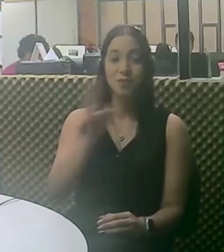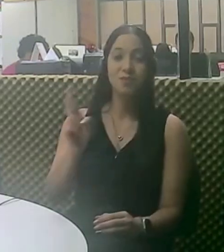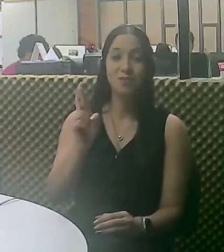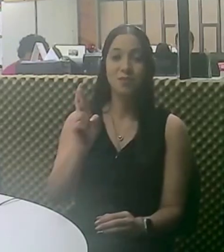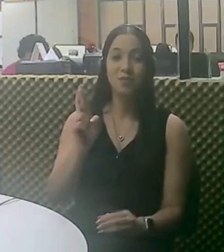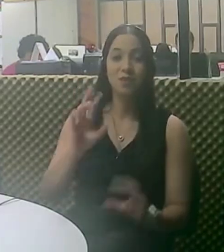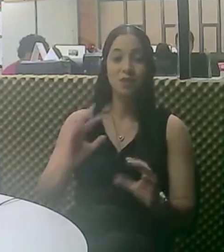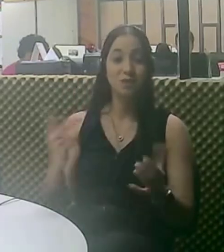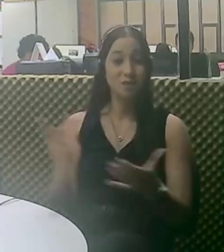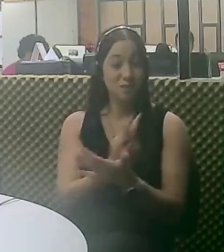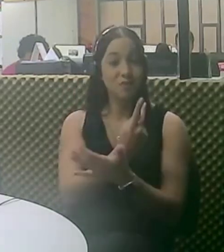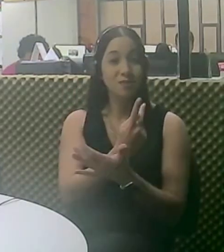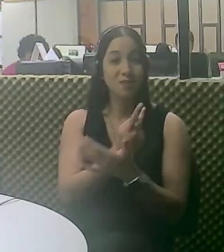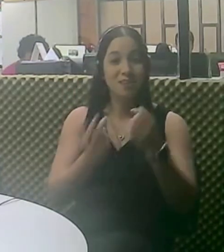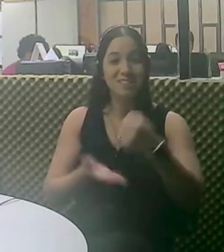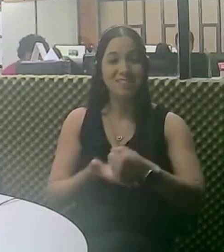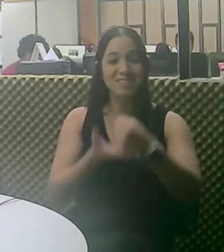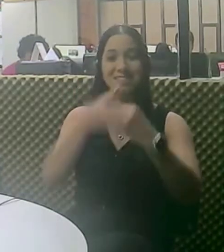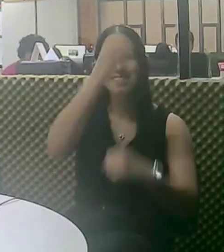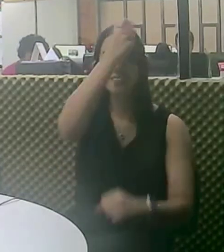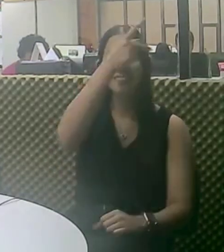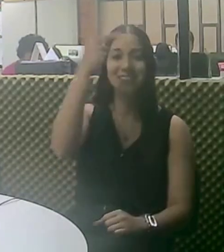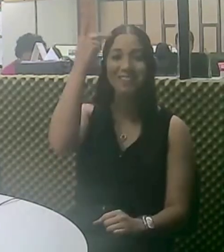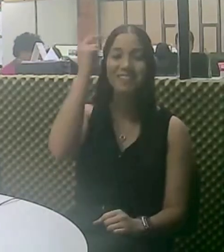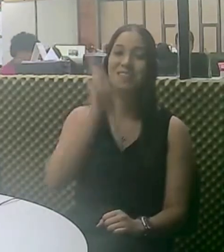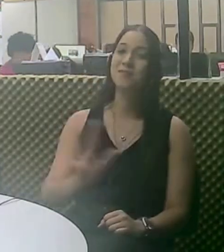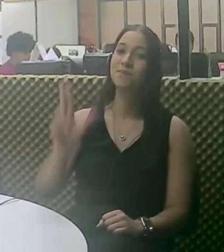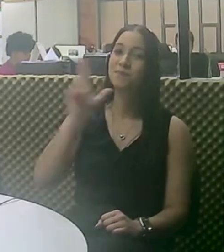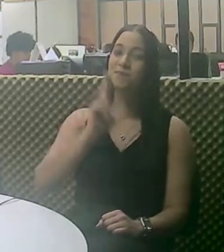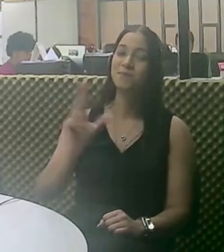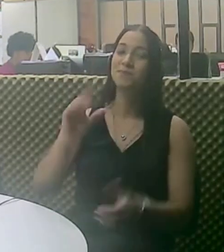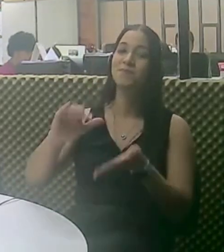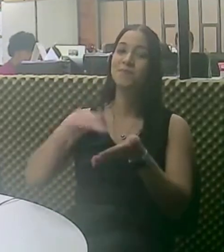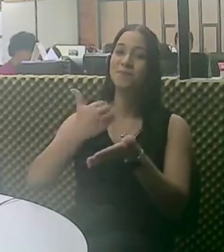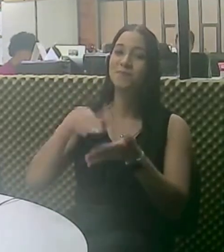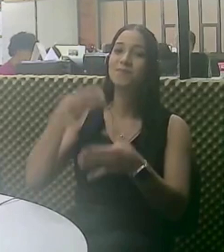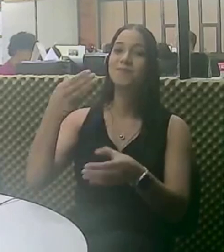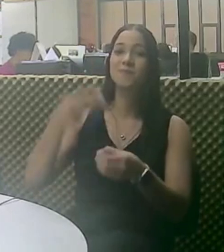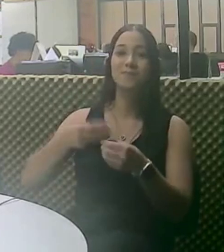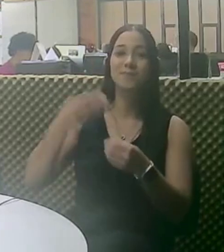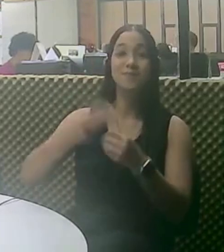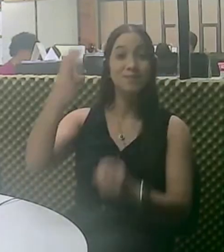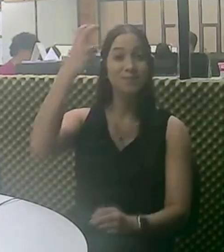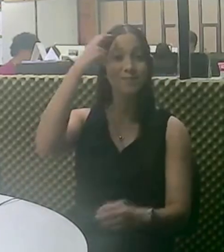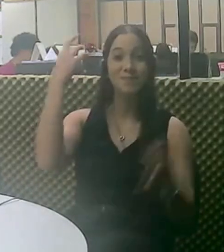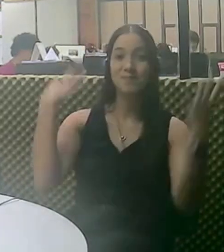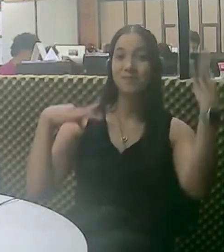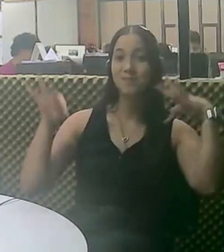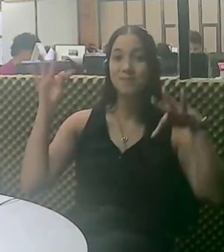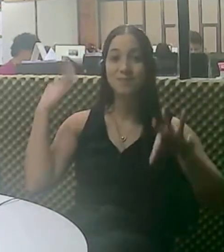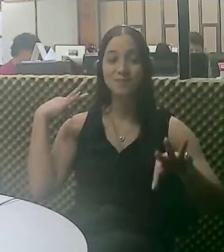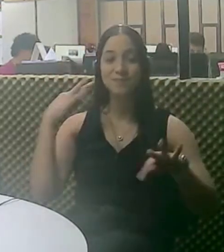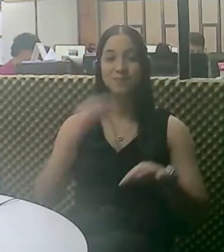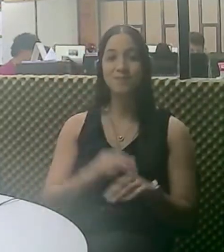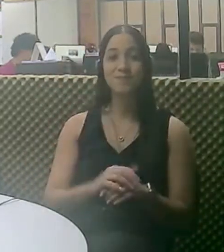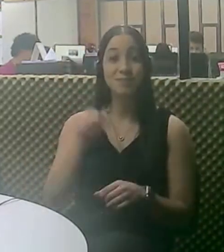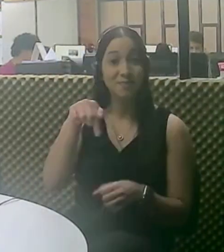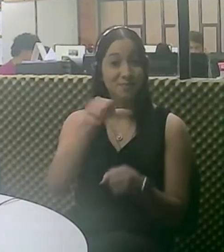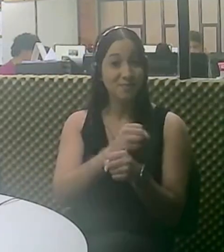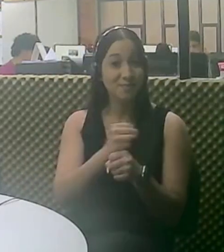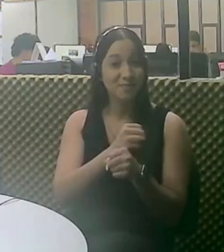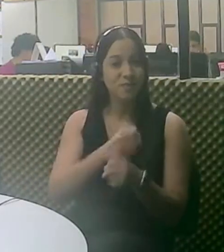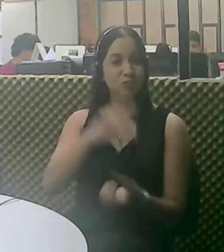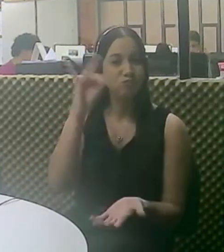sua realização tem o apoio da Prefeitura de Uberlândia por meio da Secretaria Municipal de Cultura e Turismo. Neste ano,